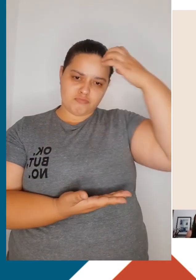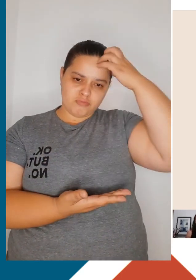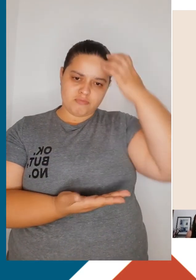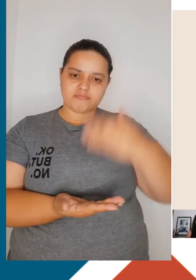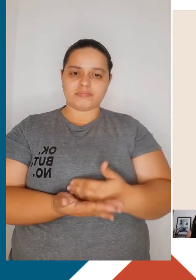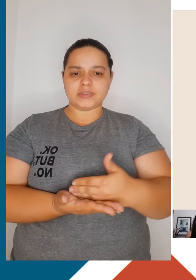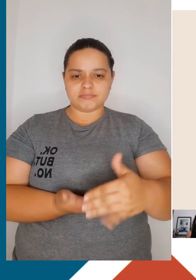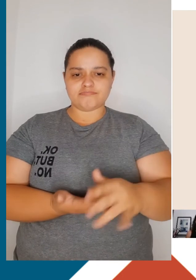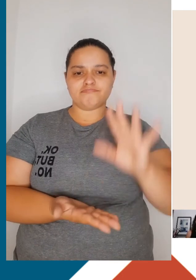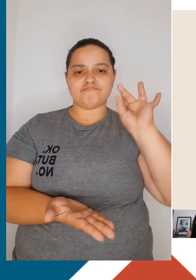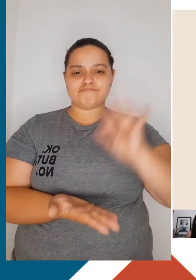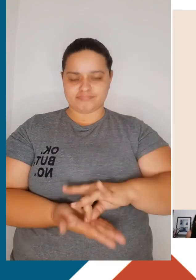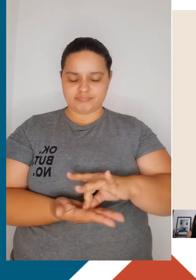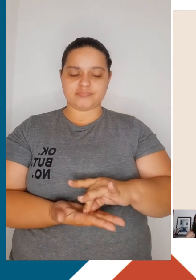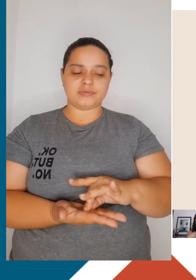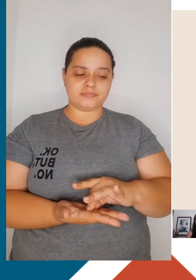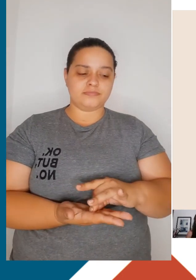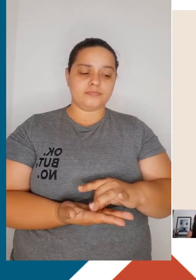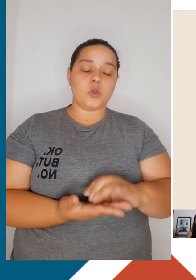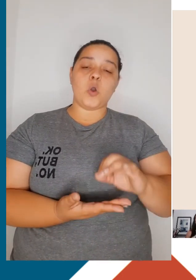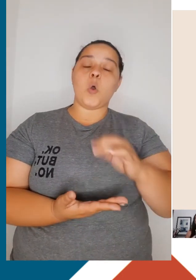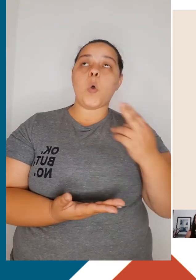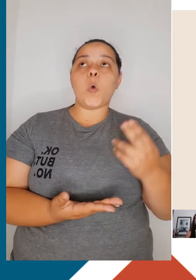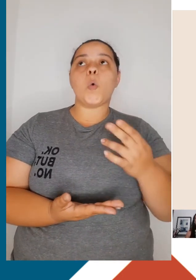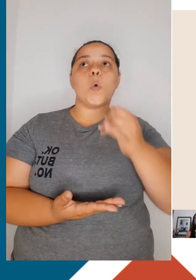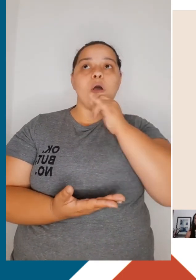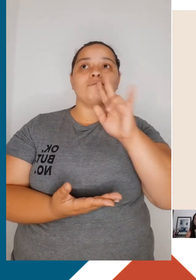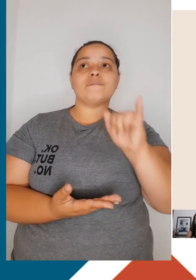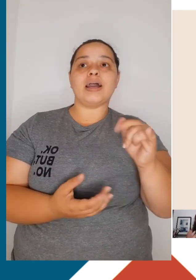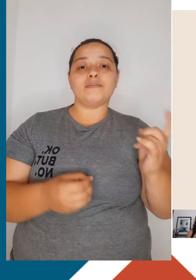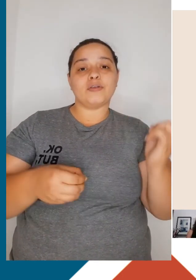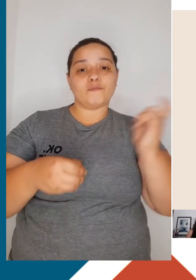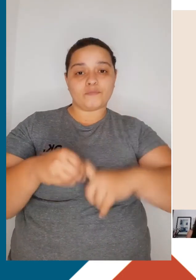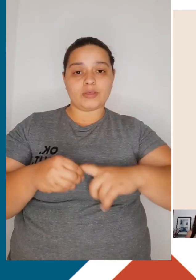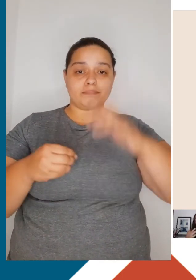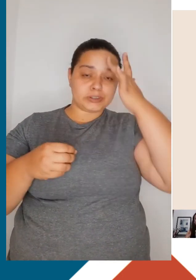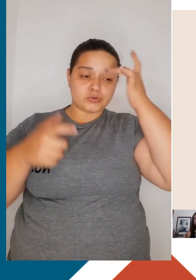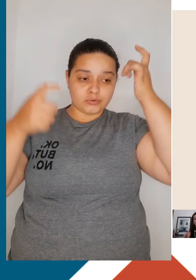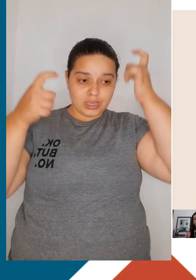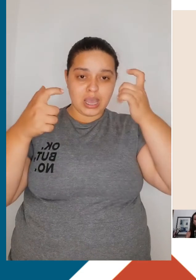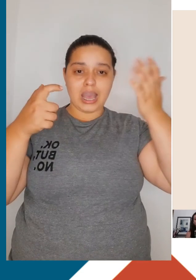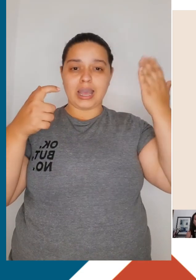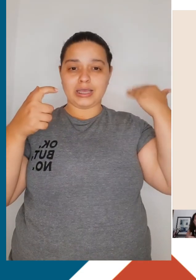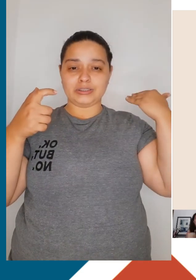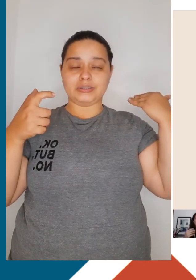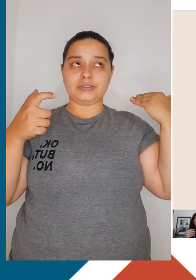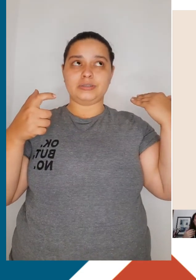com o princípio da legitimidade dinástica, ou seja, né, eles vão devolver o trono